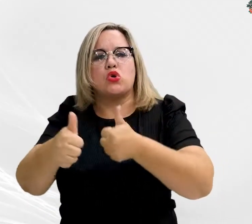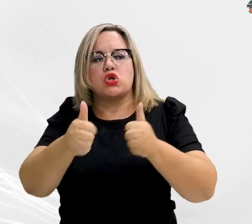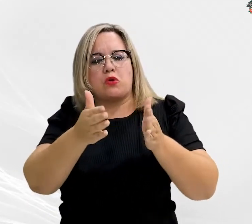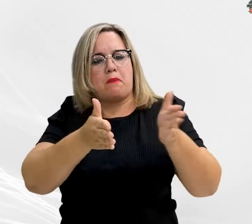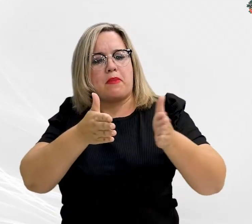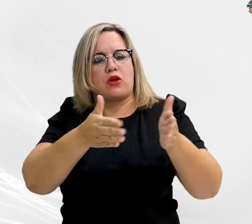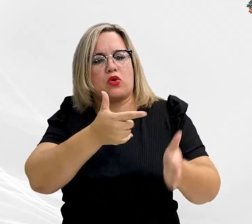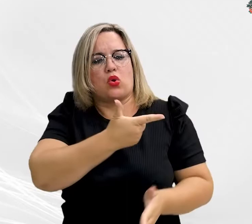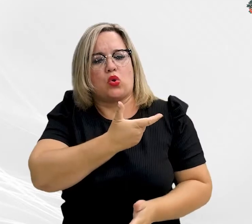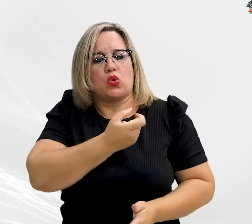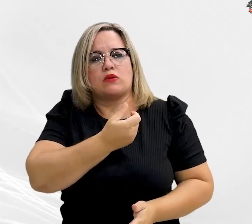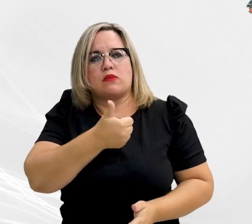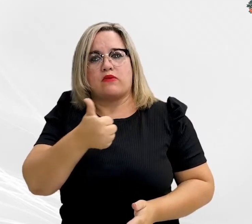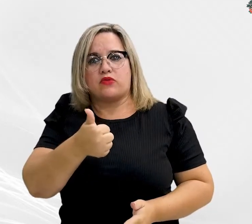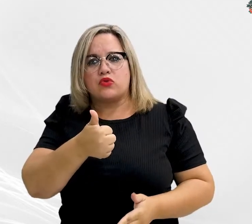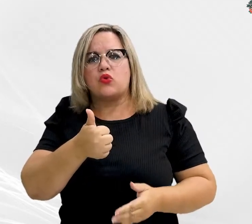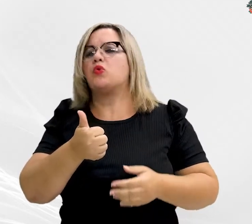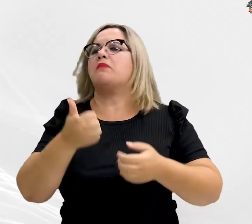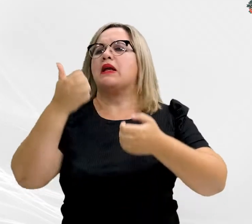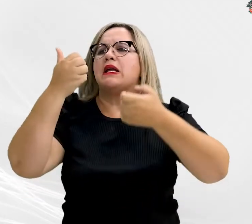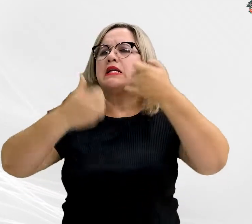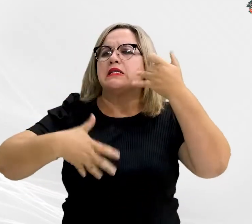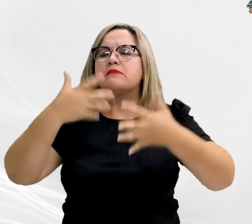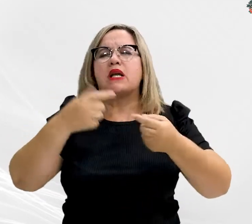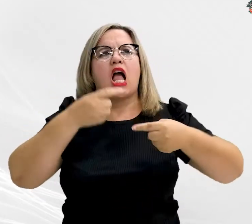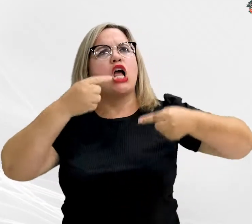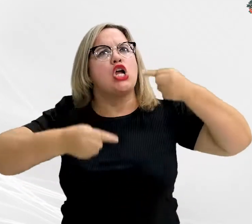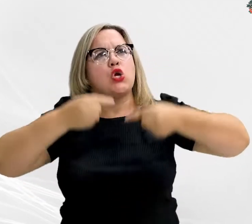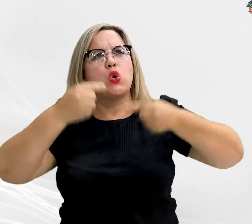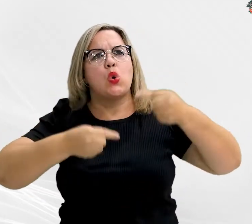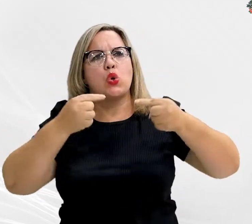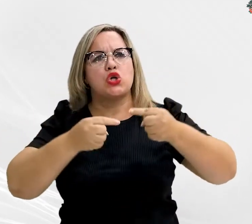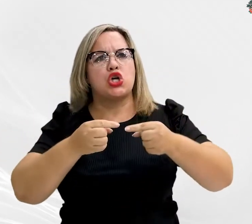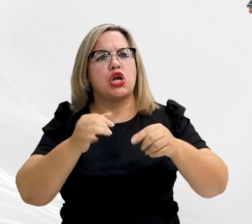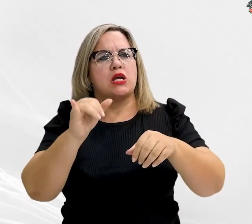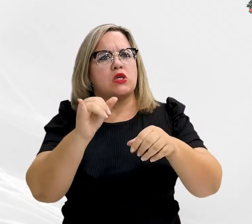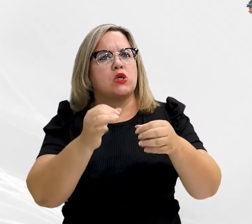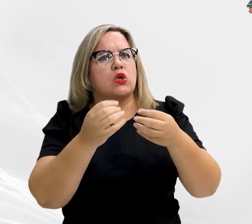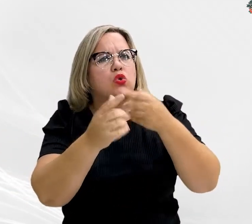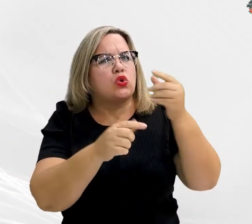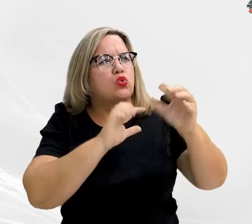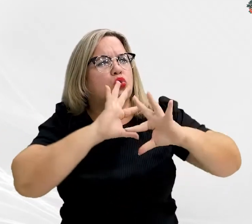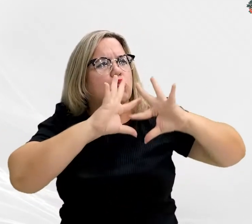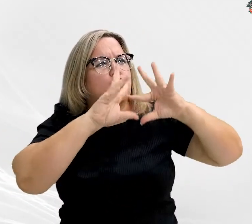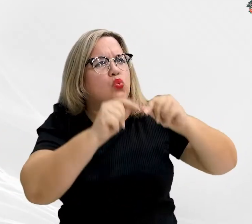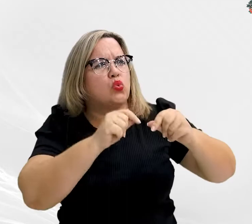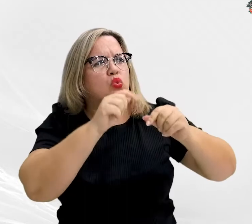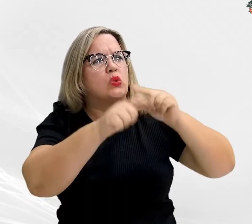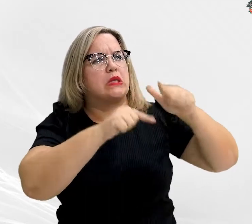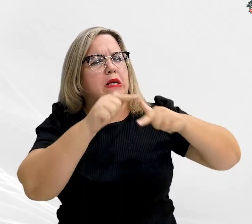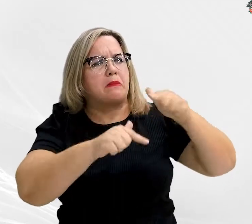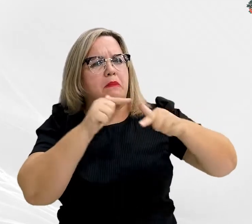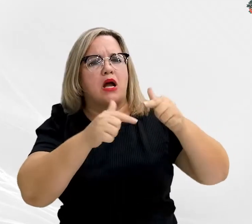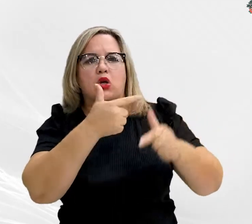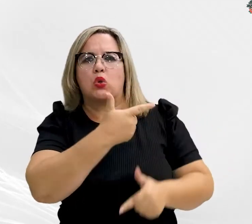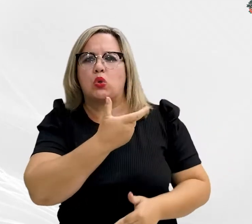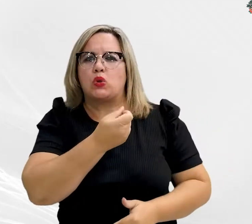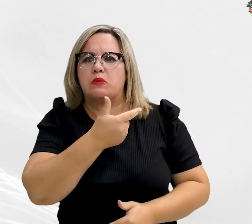cumprimento do planejamento estratégico institucional pay 2020/2023 instituído em